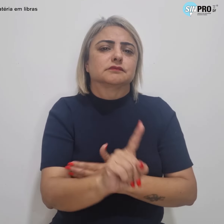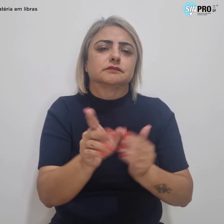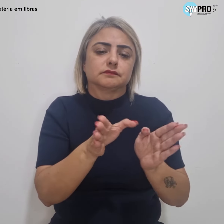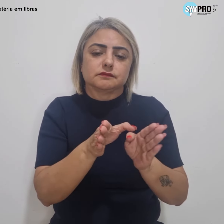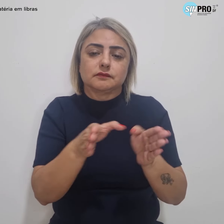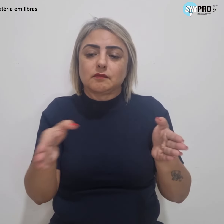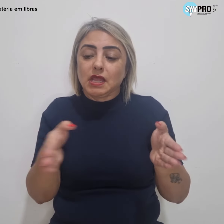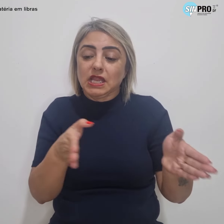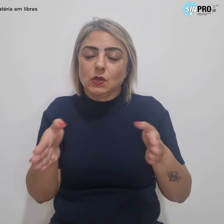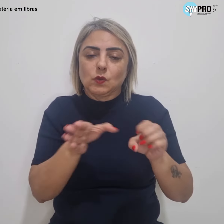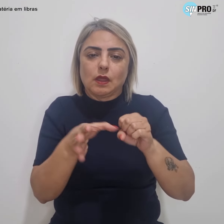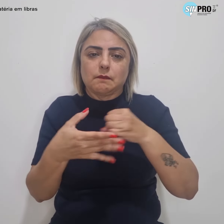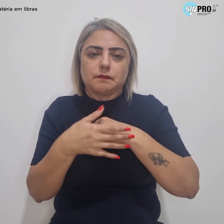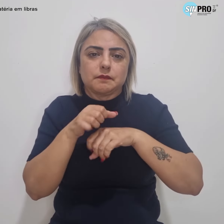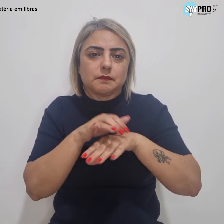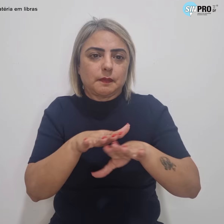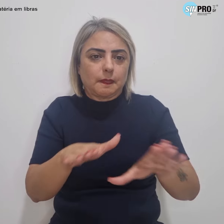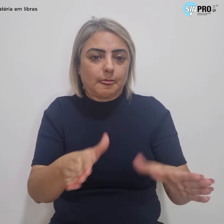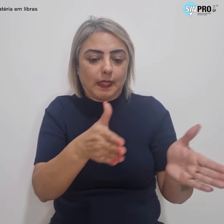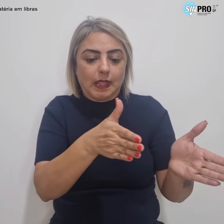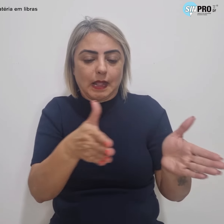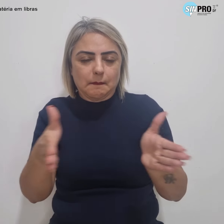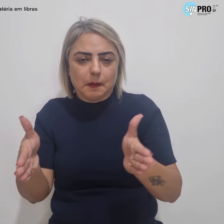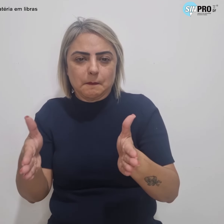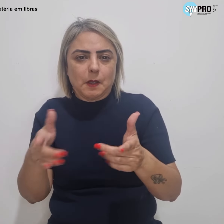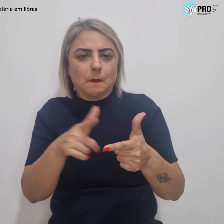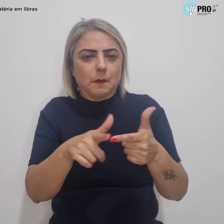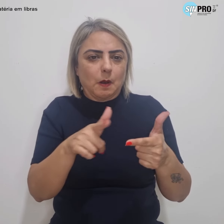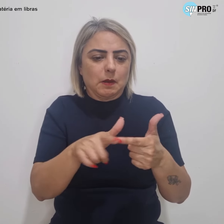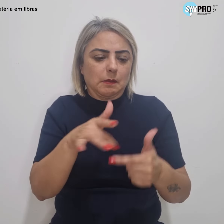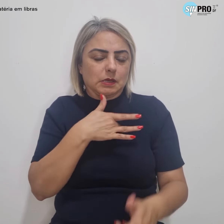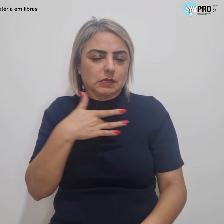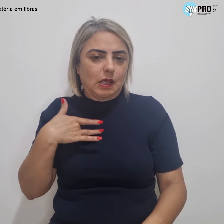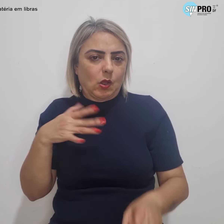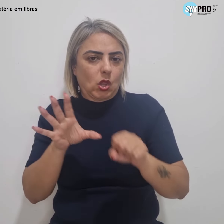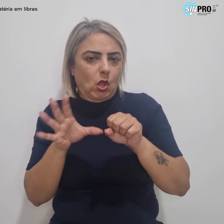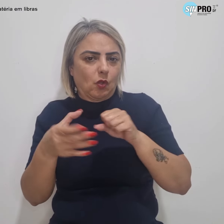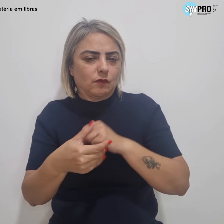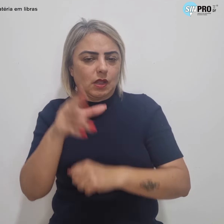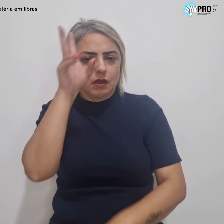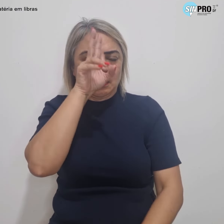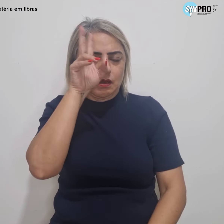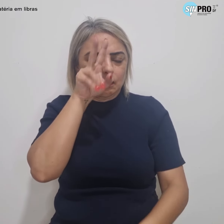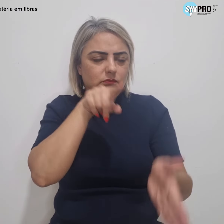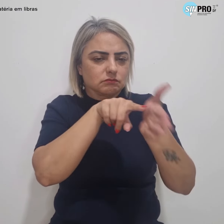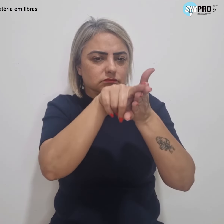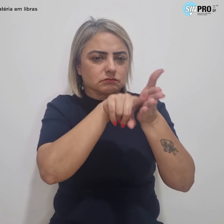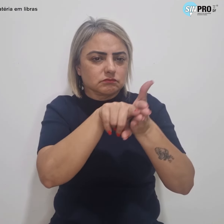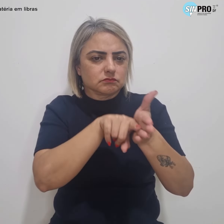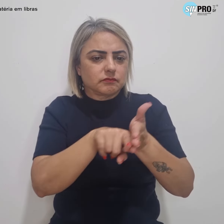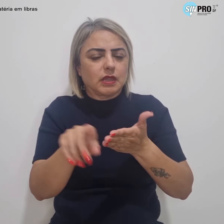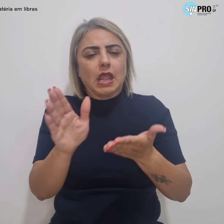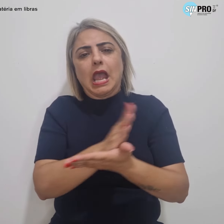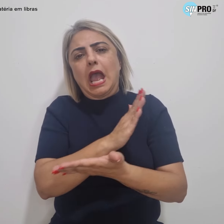pandemia. Durante a crise sanitária, lembra a pesquisa, alguns países